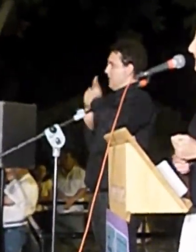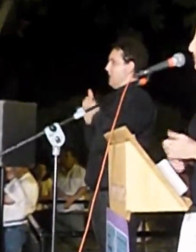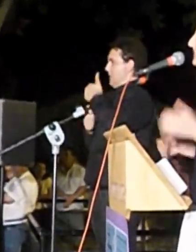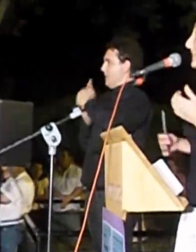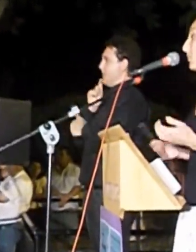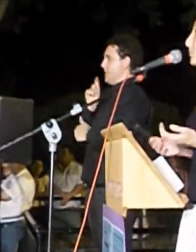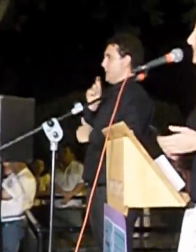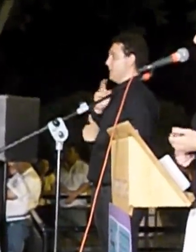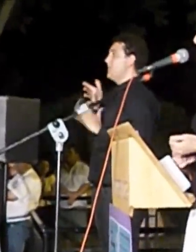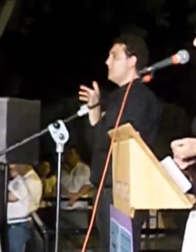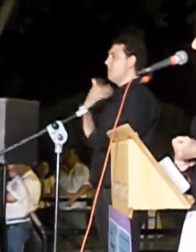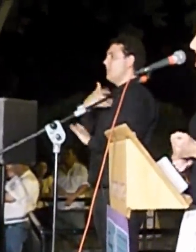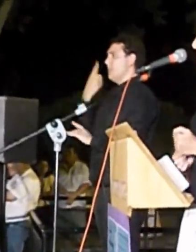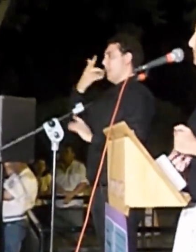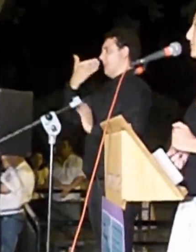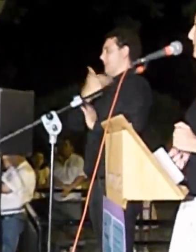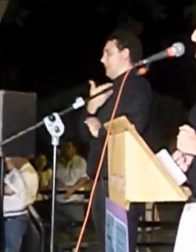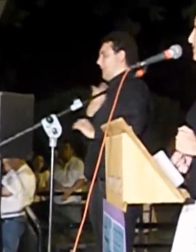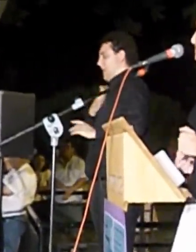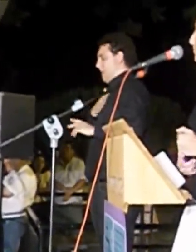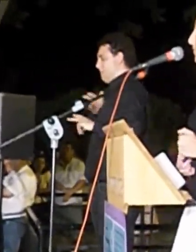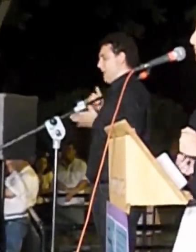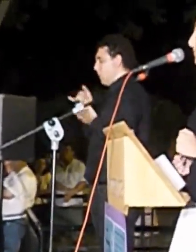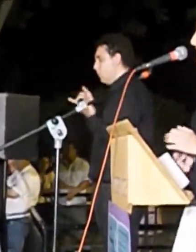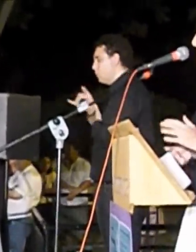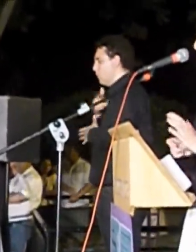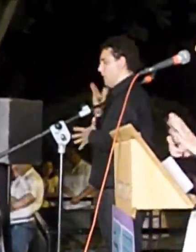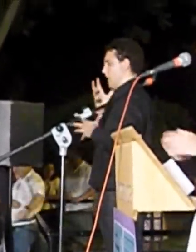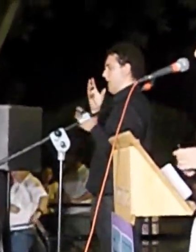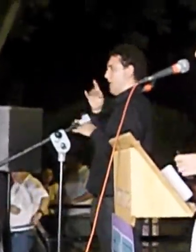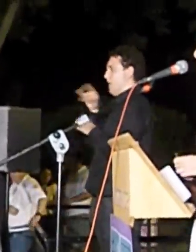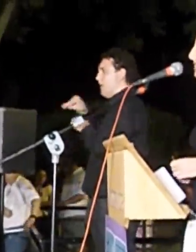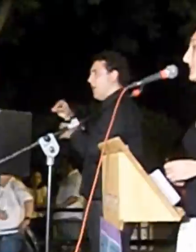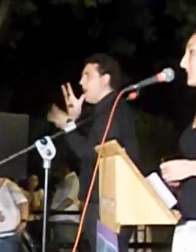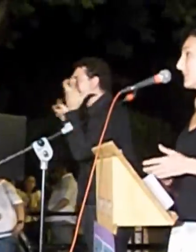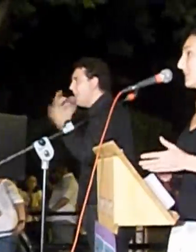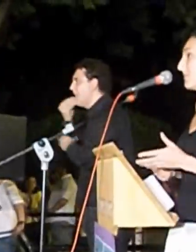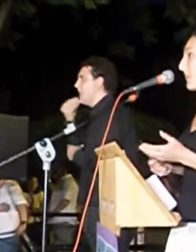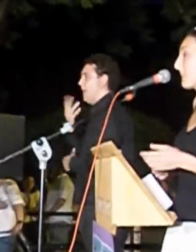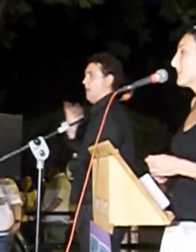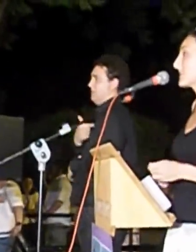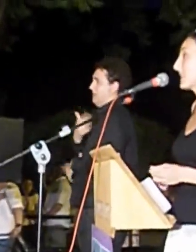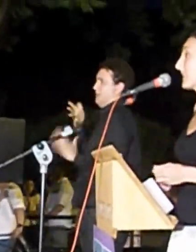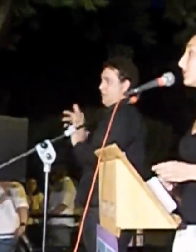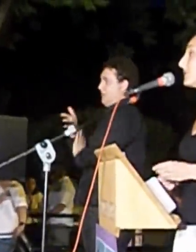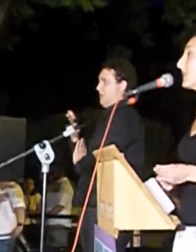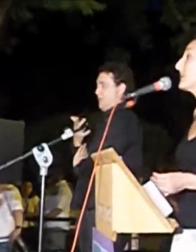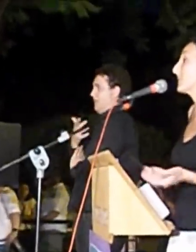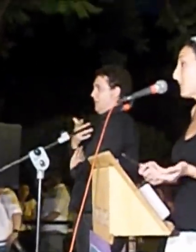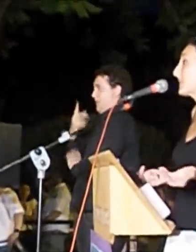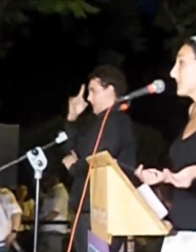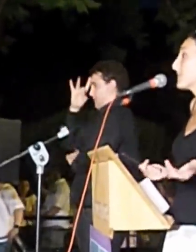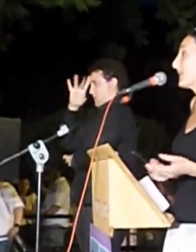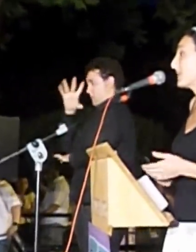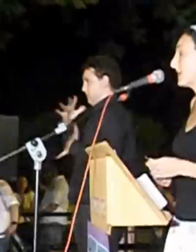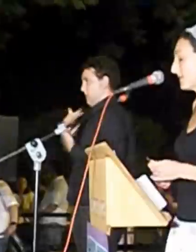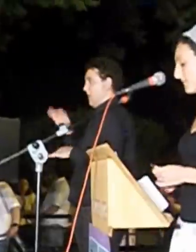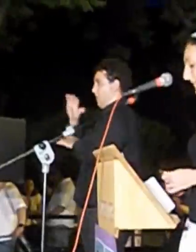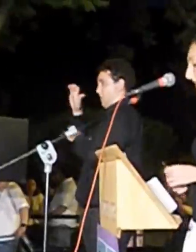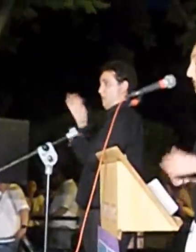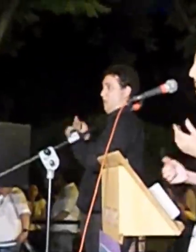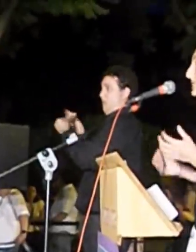a nuestra agricultura y nuestra ganadería no solo en España sino en todao Europa es absolutamente Escandalosa y las va a hacer